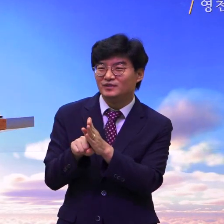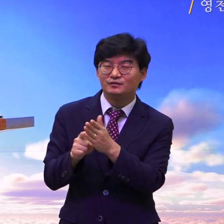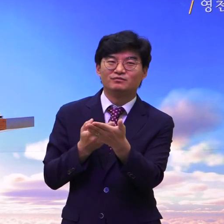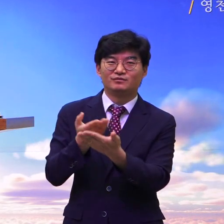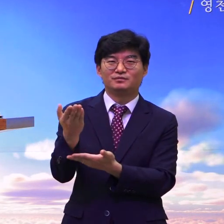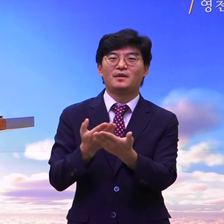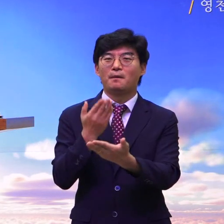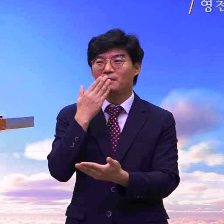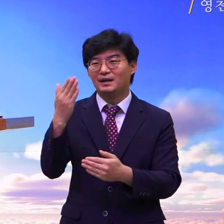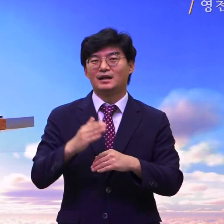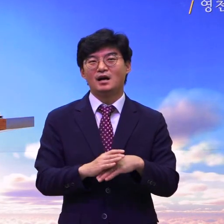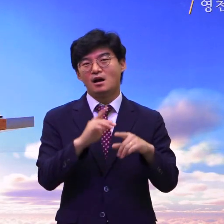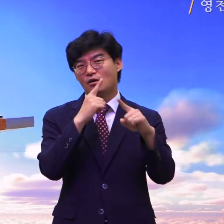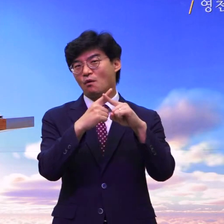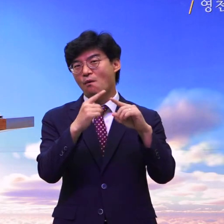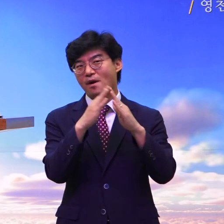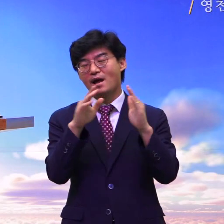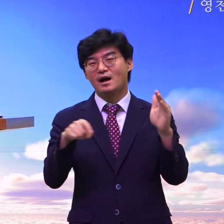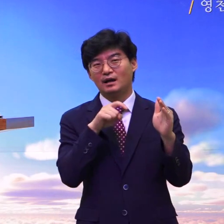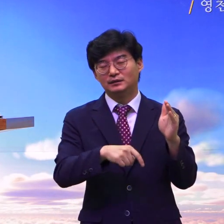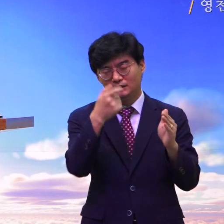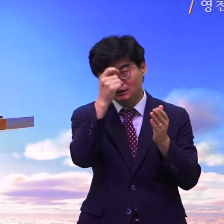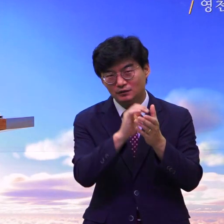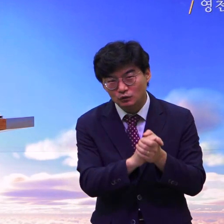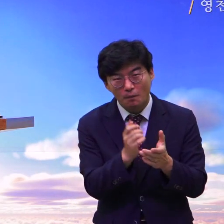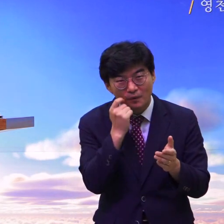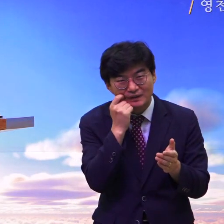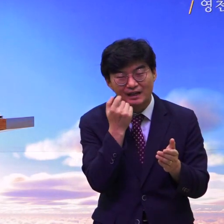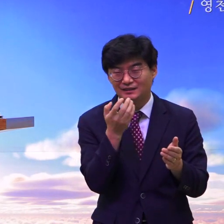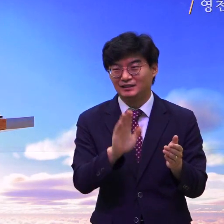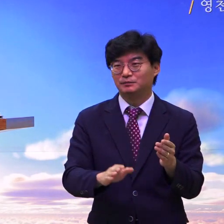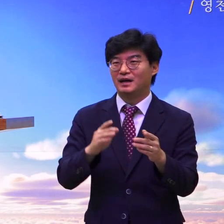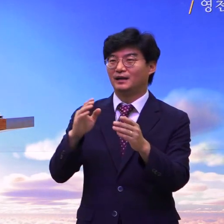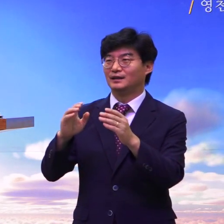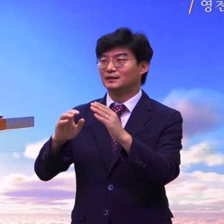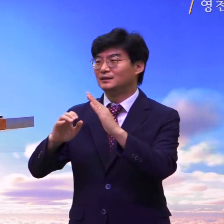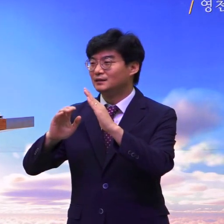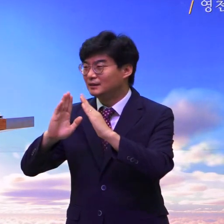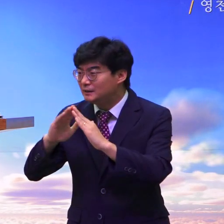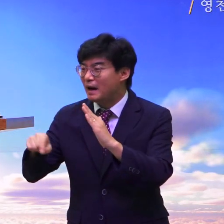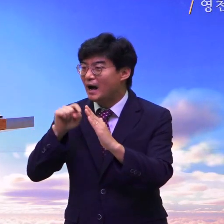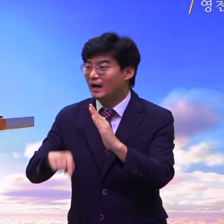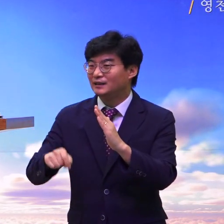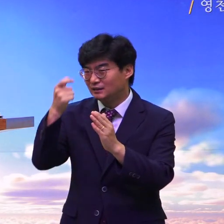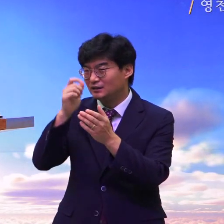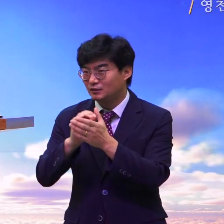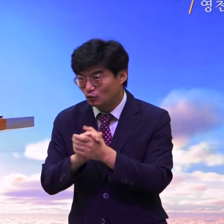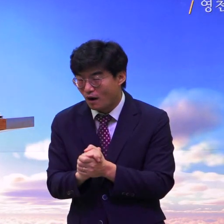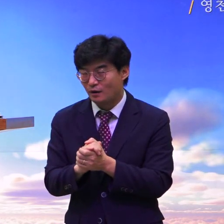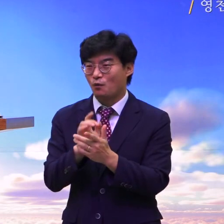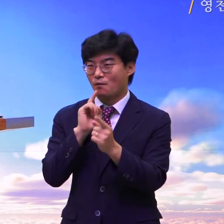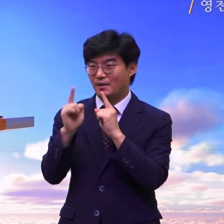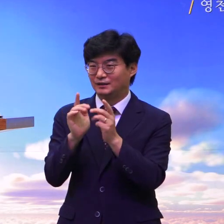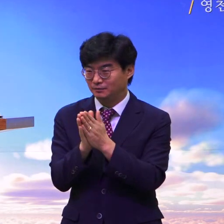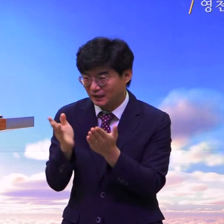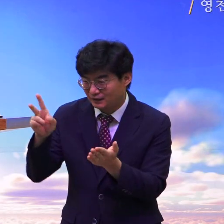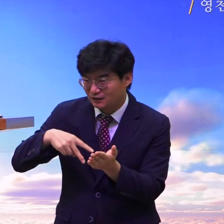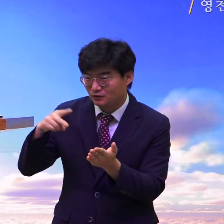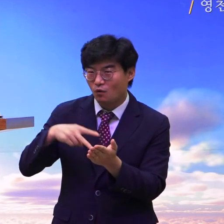교회에서 기도할 수 없어서 가정에서 기도하고 가정에서 말씀 읽고 말씀 묵상에 전념하고